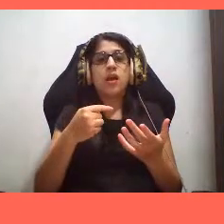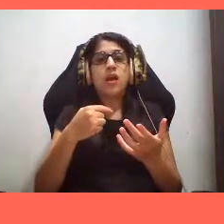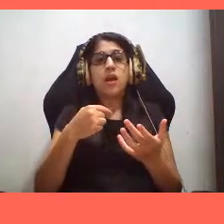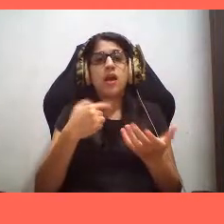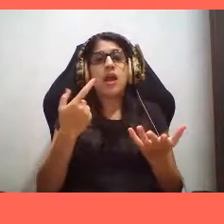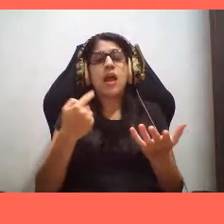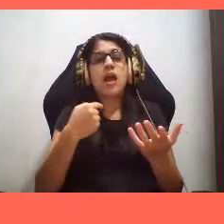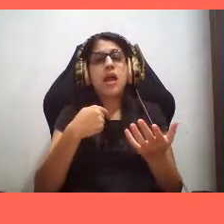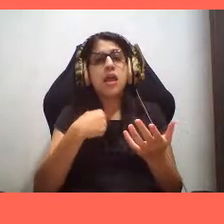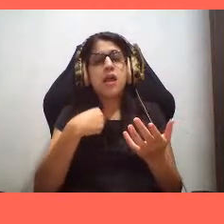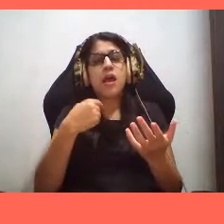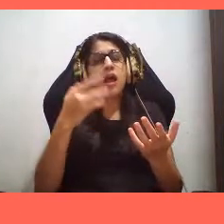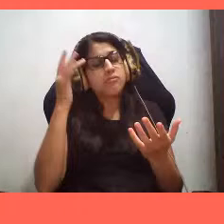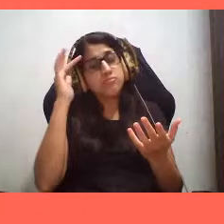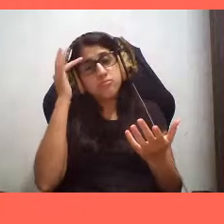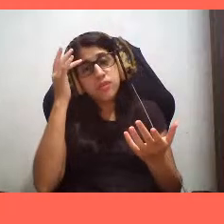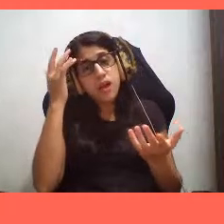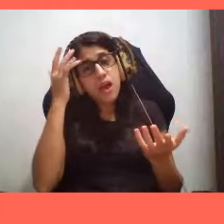você, a gente pensava que ia sair